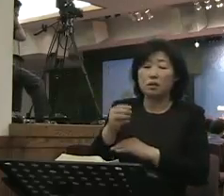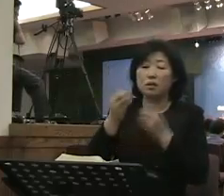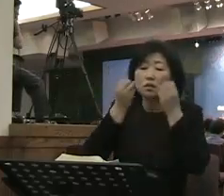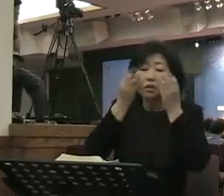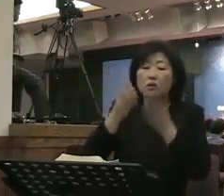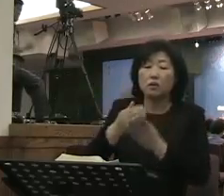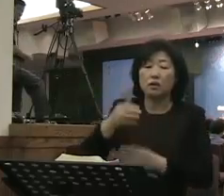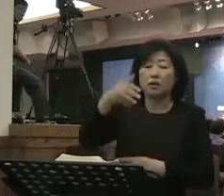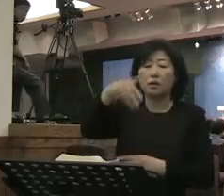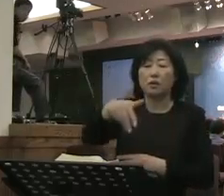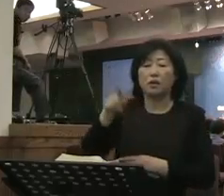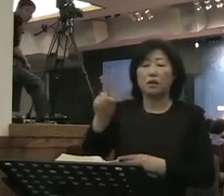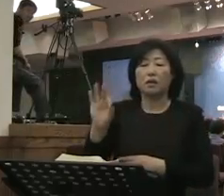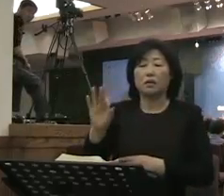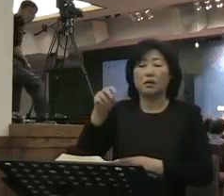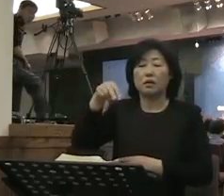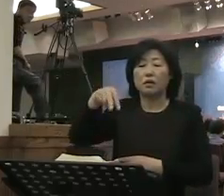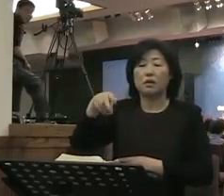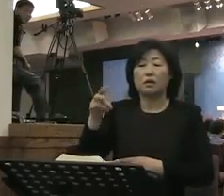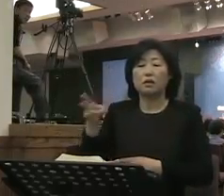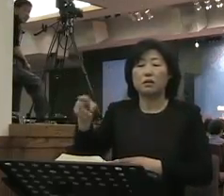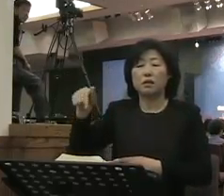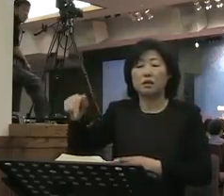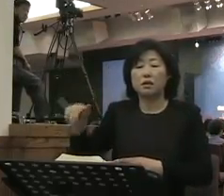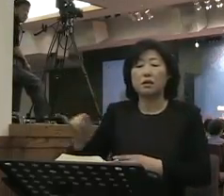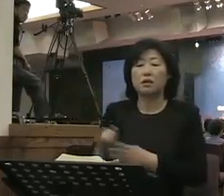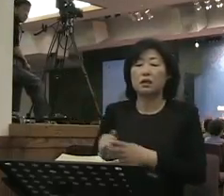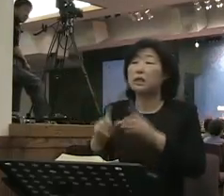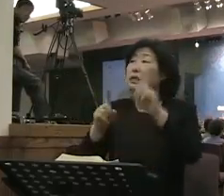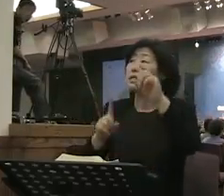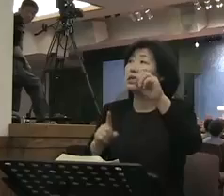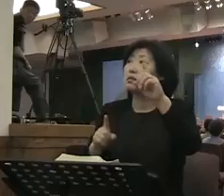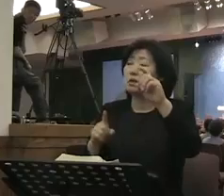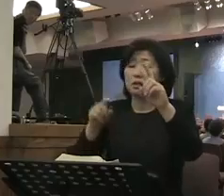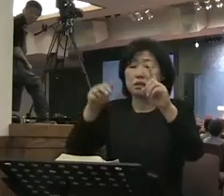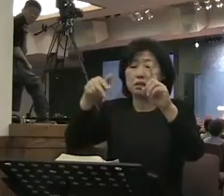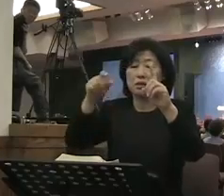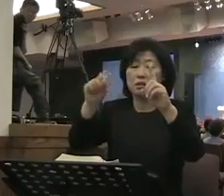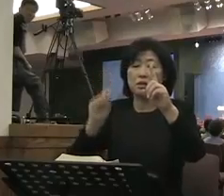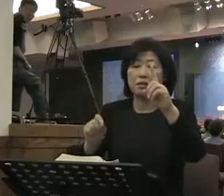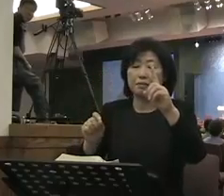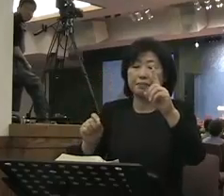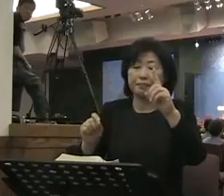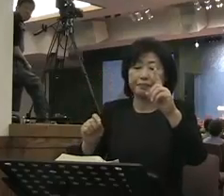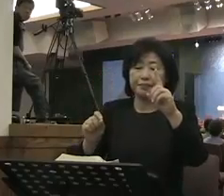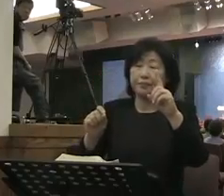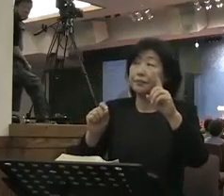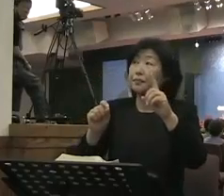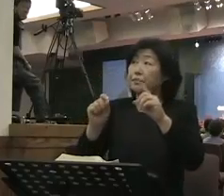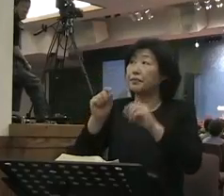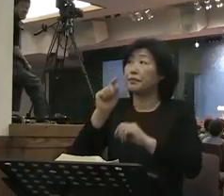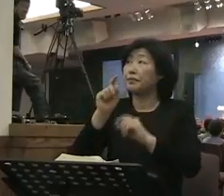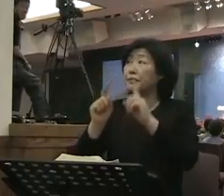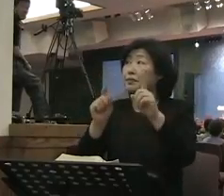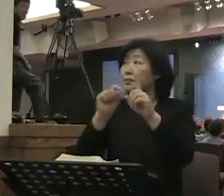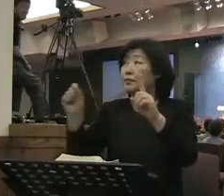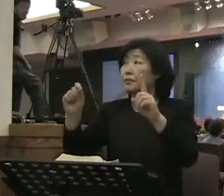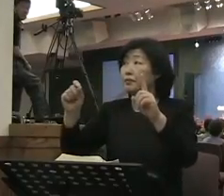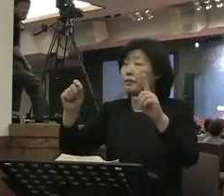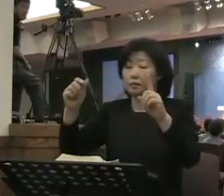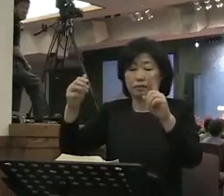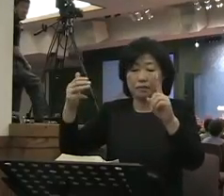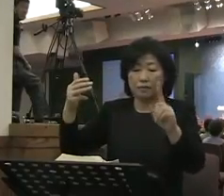다시 돌이키려고 합니다. 그동안 창세기를 통하여서 하나님께서 주신 말씀을 잠시 리뷰합니다.